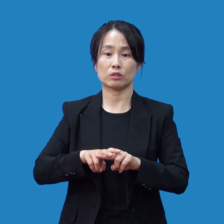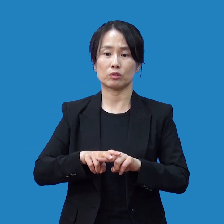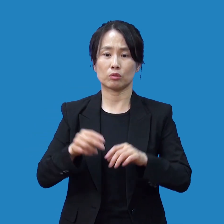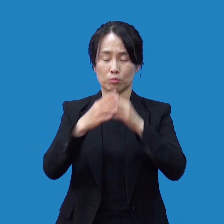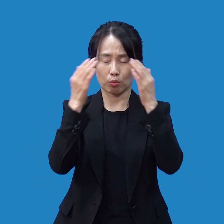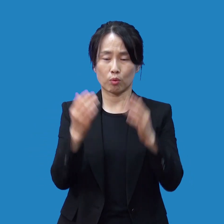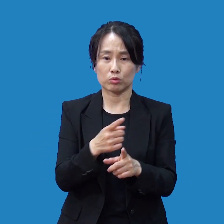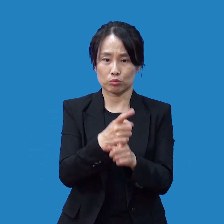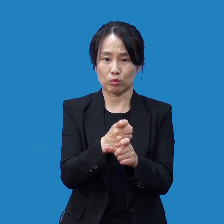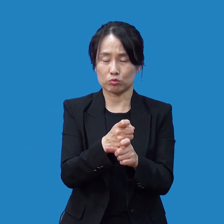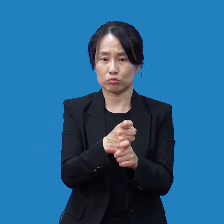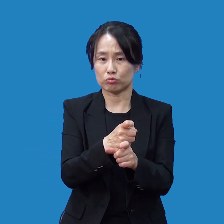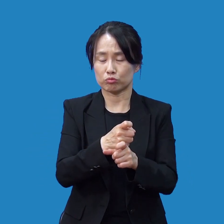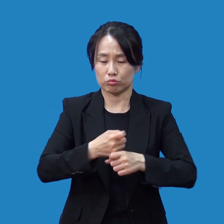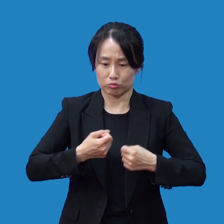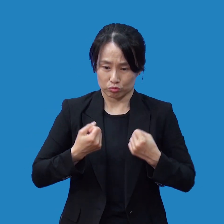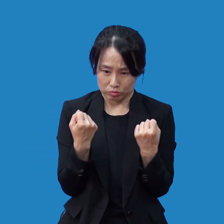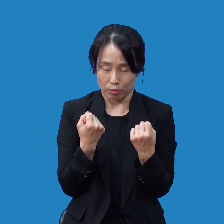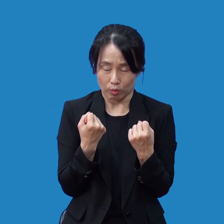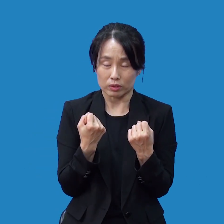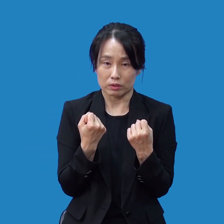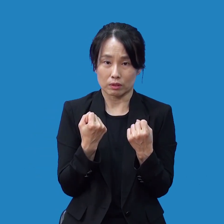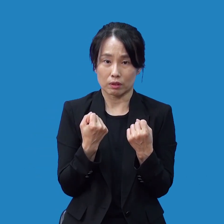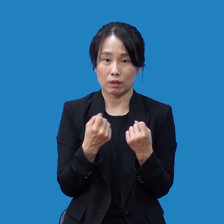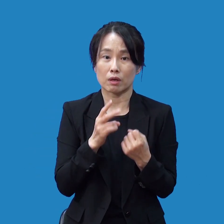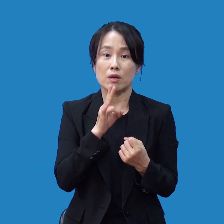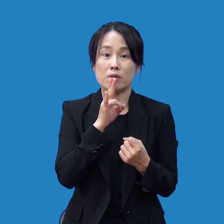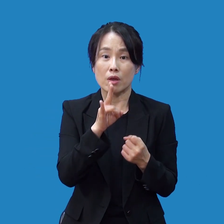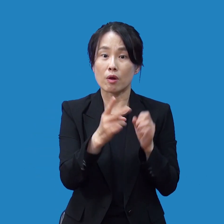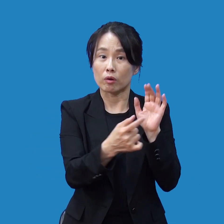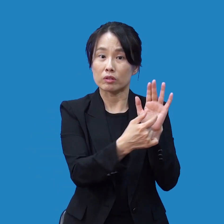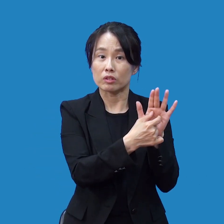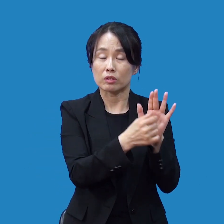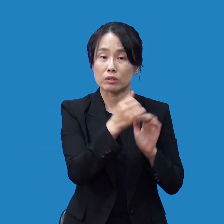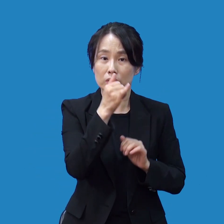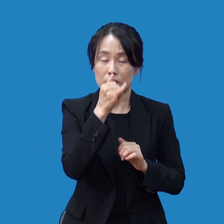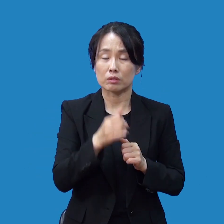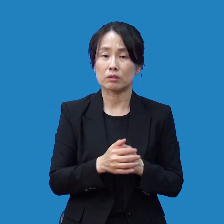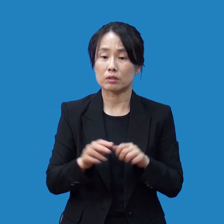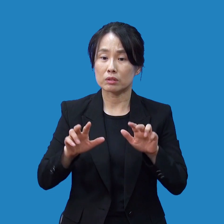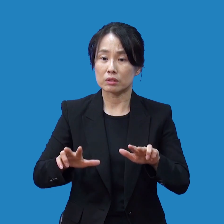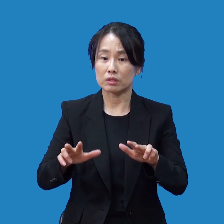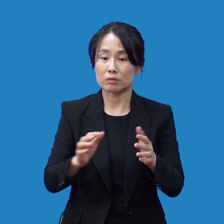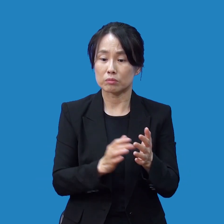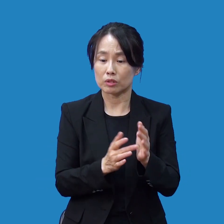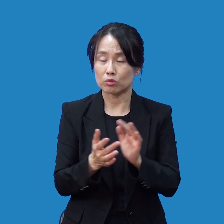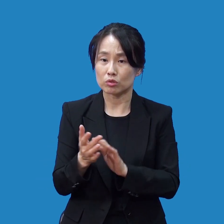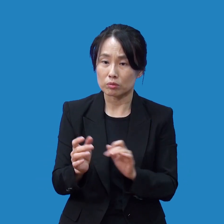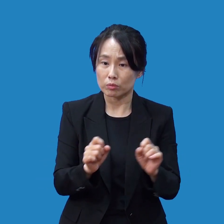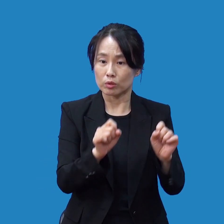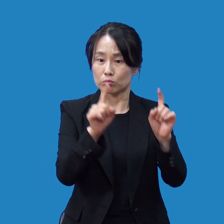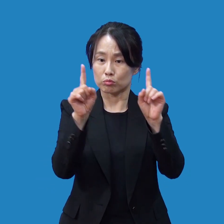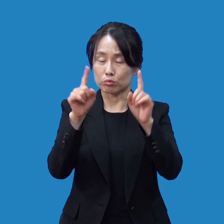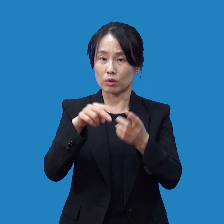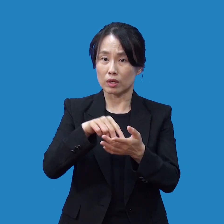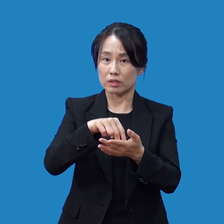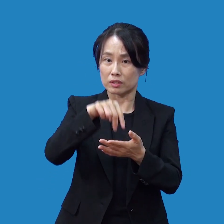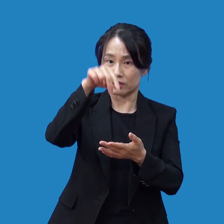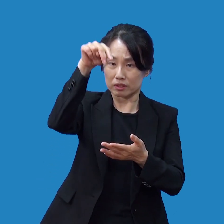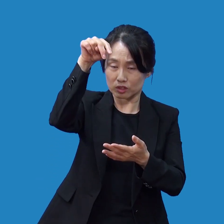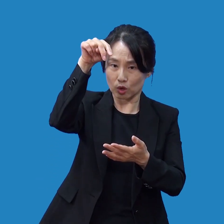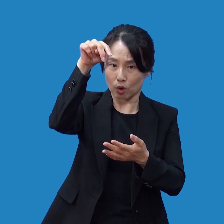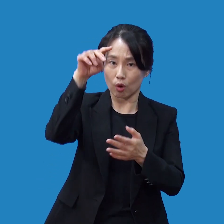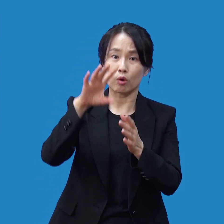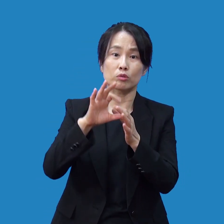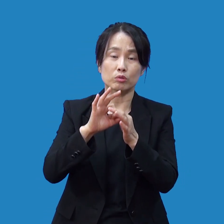굴복하게 하셨다. 이 예언이 바로 지금 예수님의 부활 승천을 통해서 확정되었다. 바로